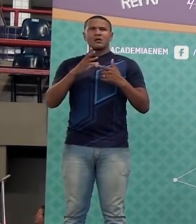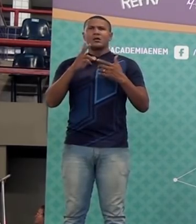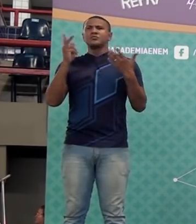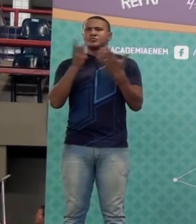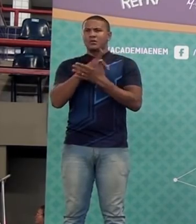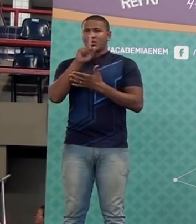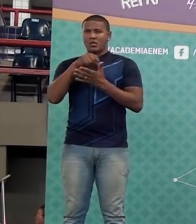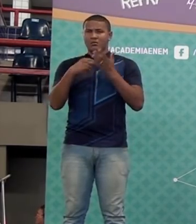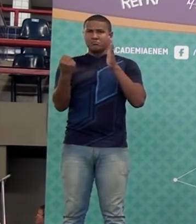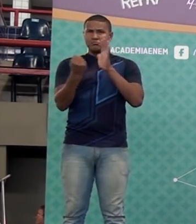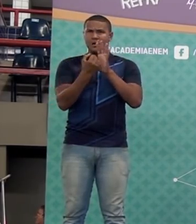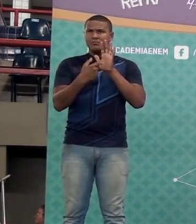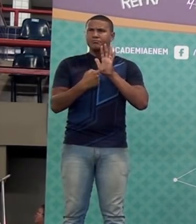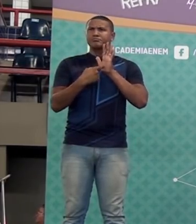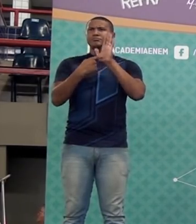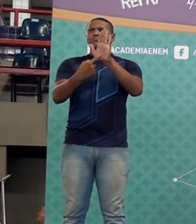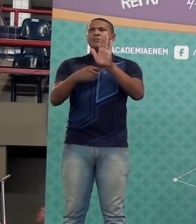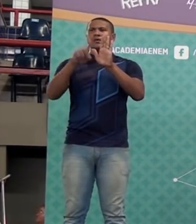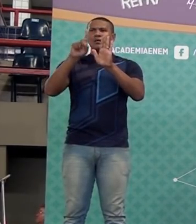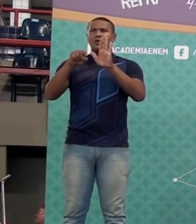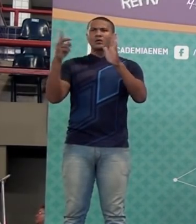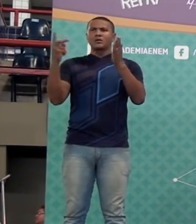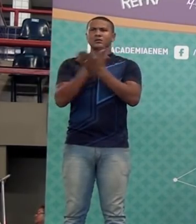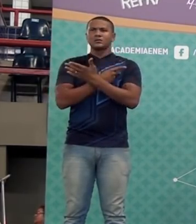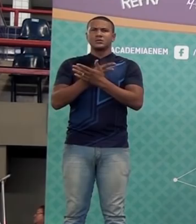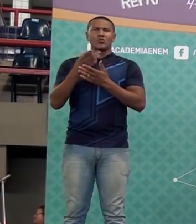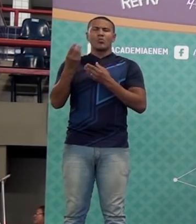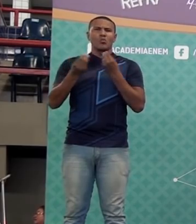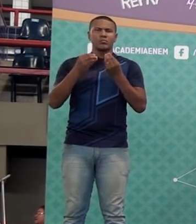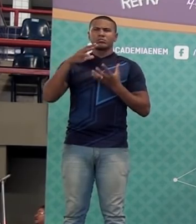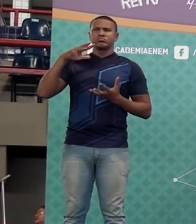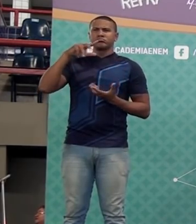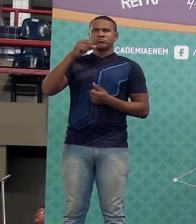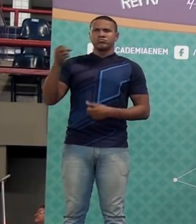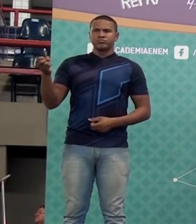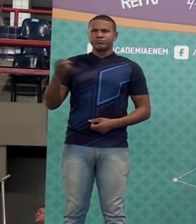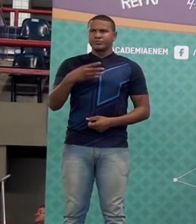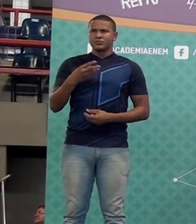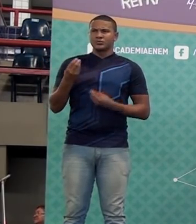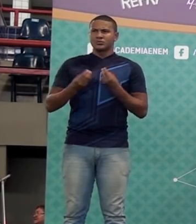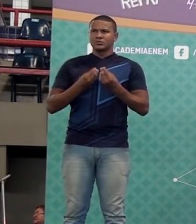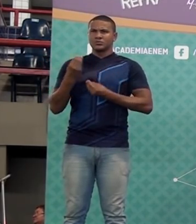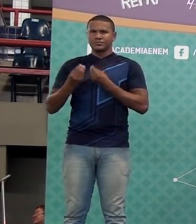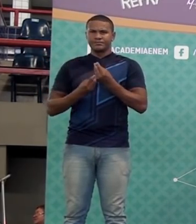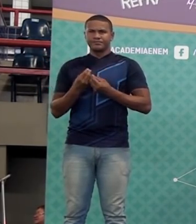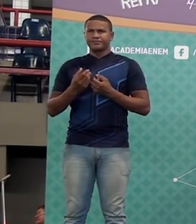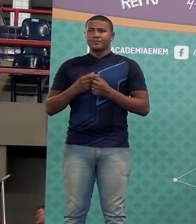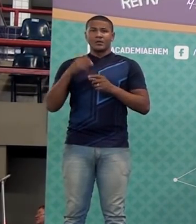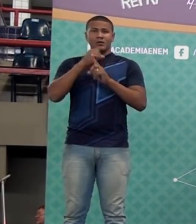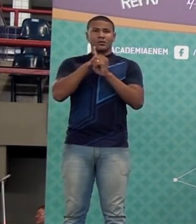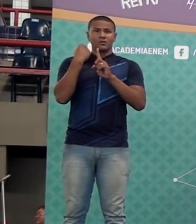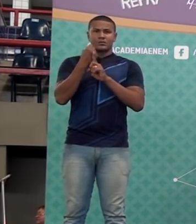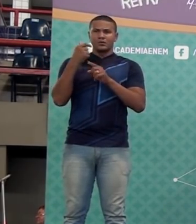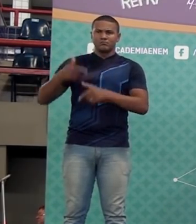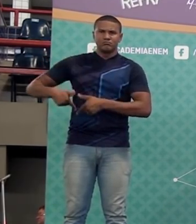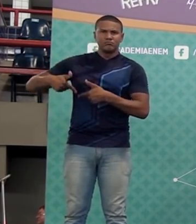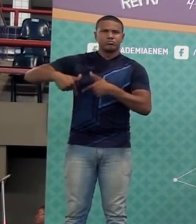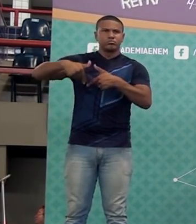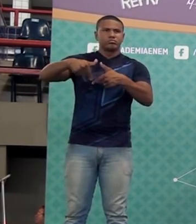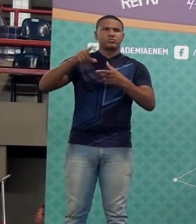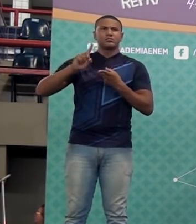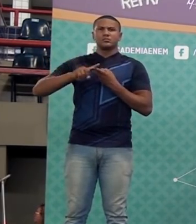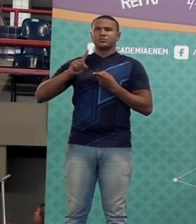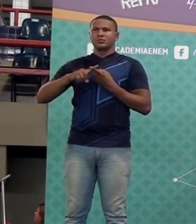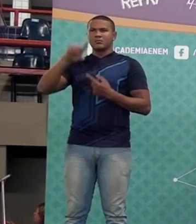dessa nova ordem mundial. Alguma coisa está fora de ordem, fora da nova ordem mundial. A Revolução Socialista, comandada por Allende,